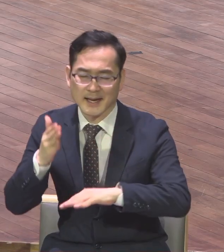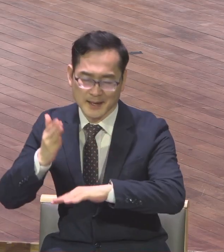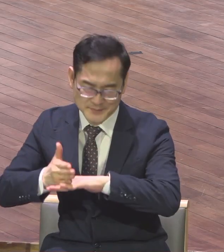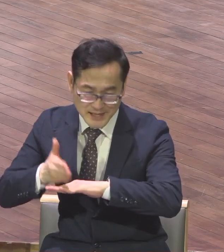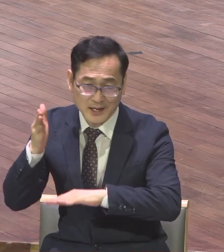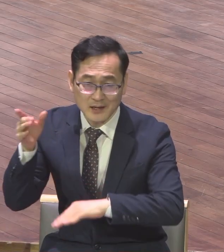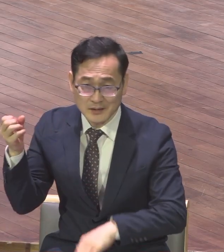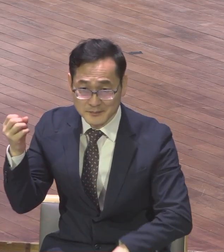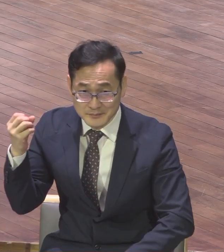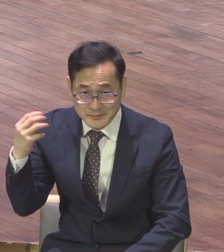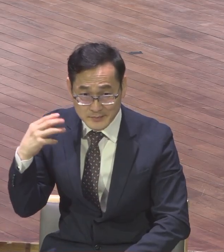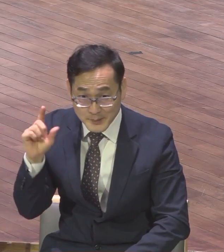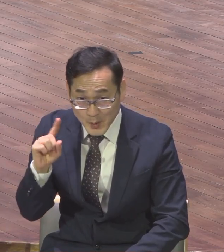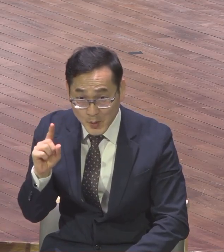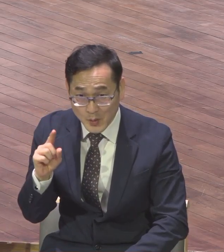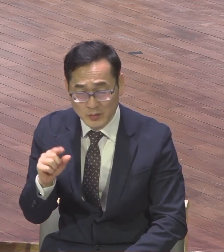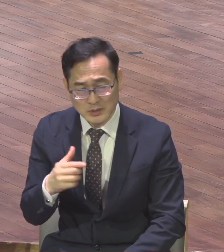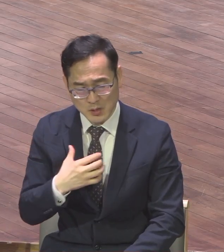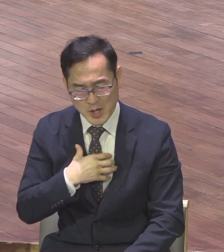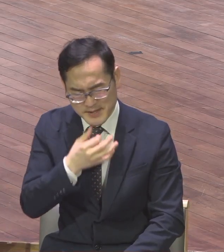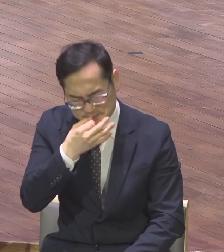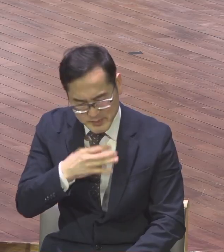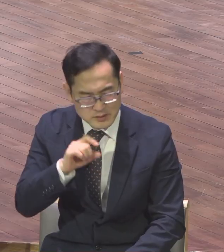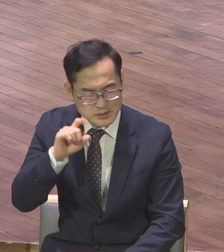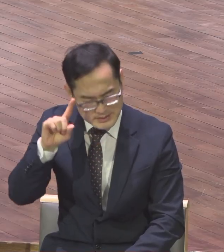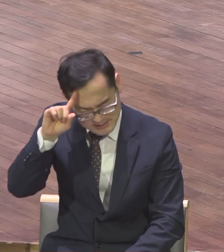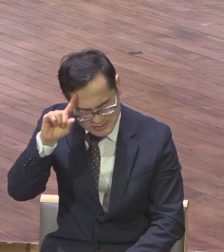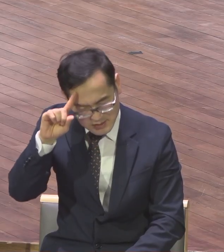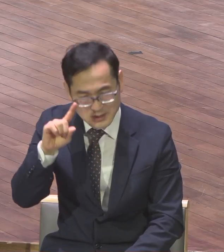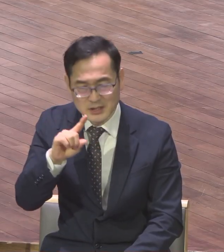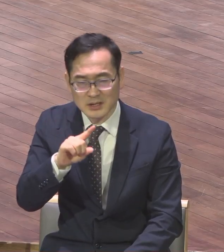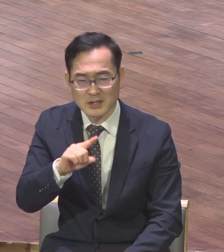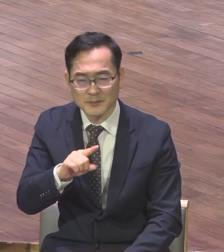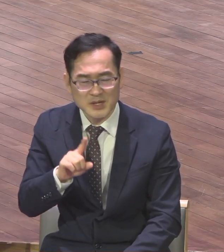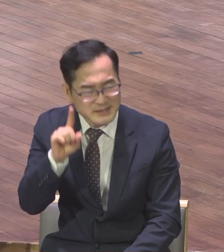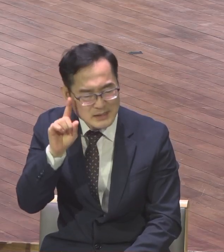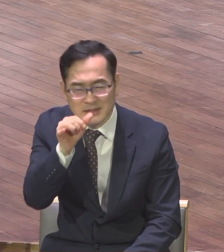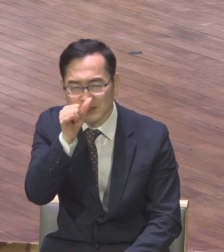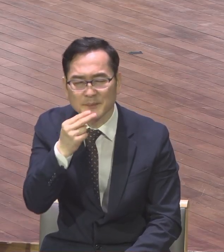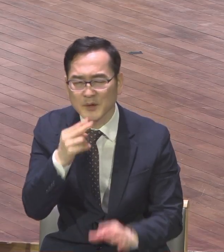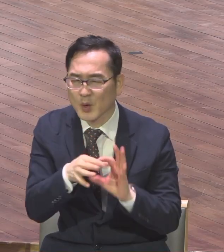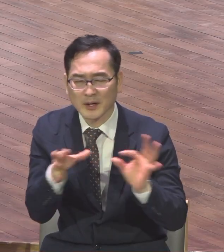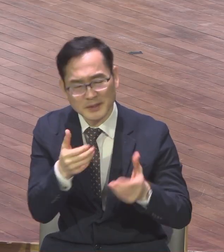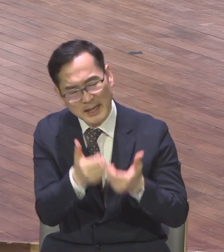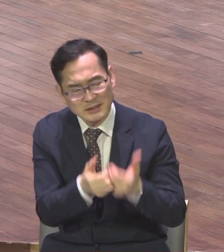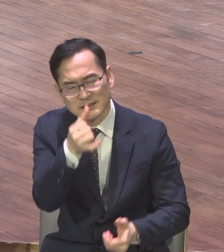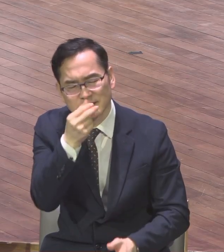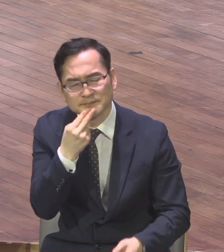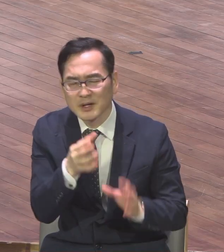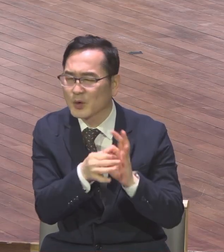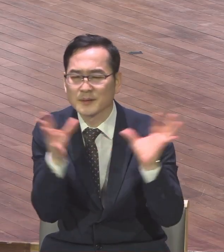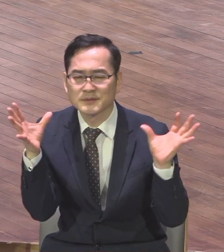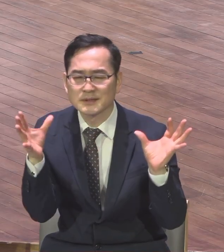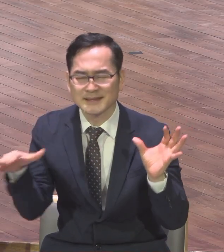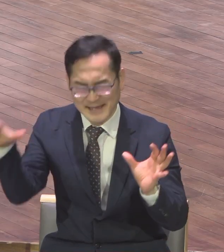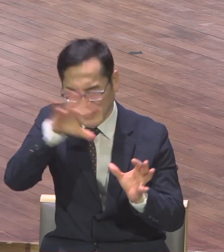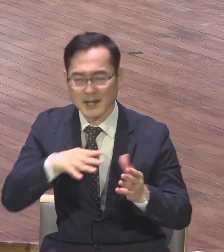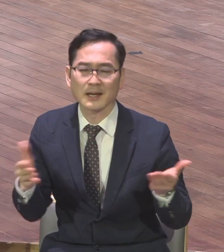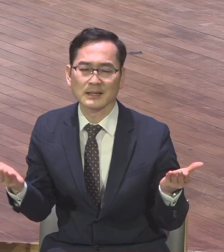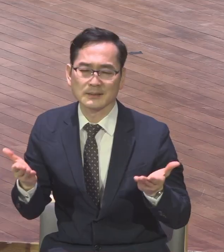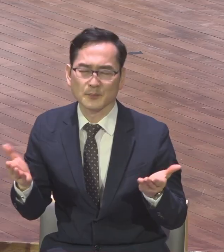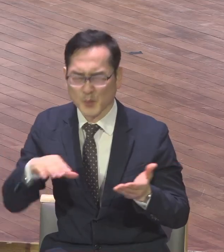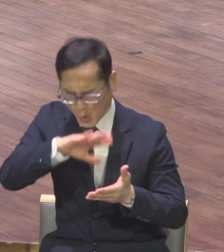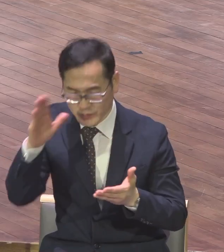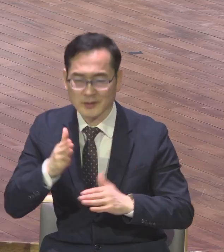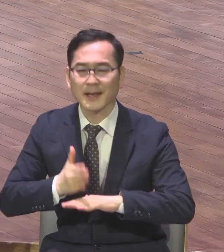상관없이, 내가 유익이 되든 안 되든 상관없이, 자존심이 상하든 안 상하든 상관없이 범사 모든 일이 감사하라.